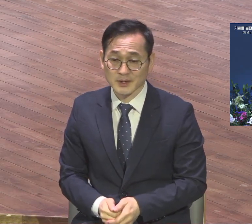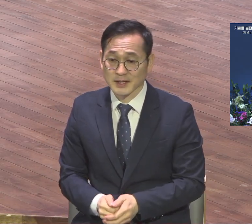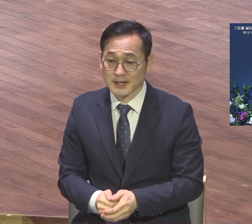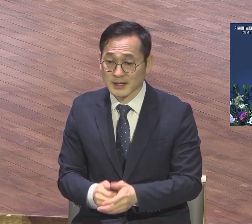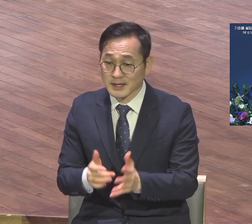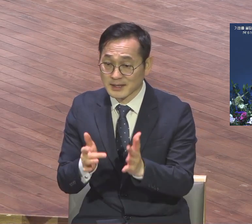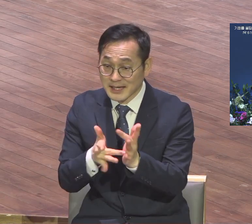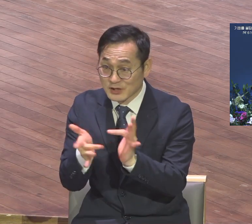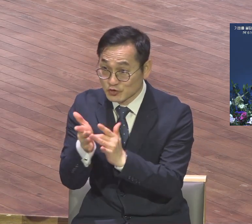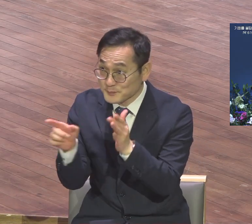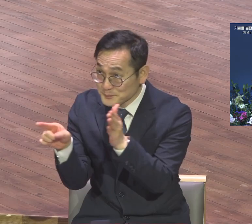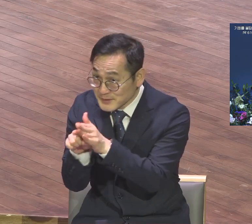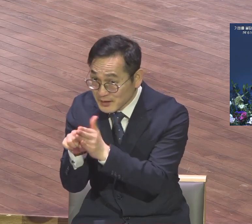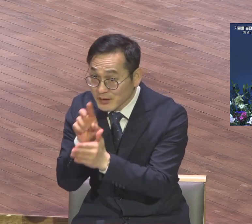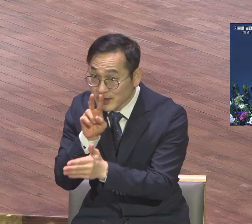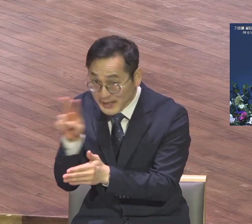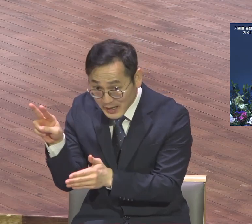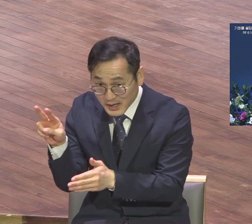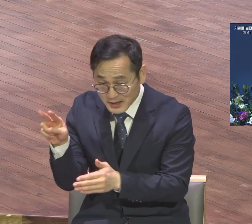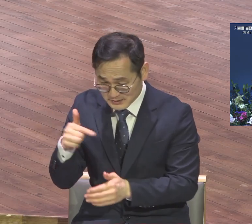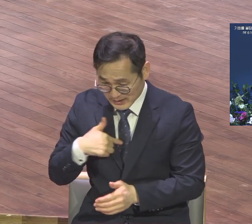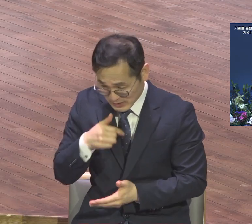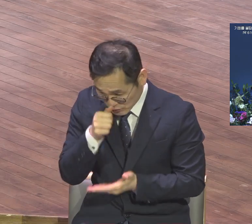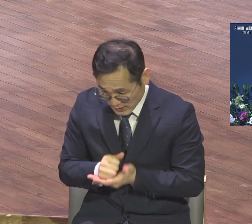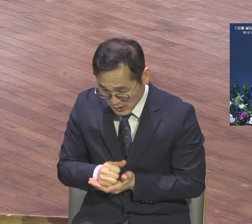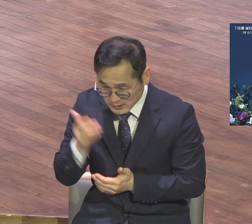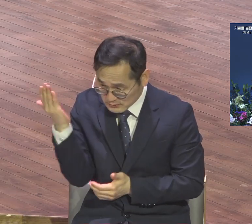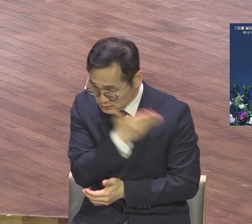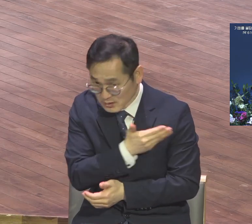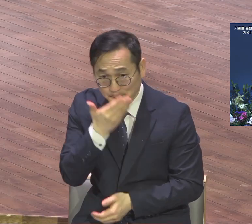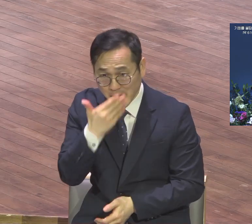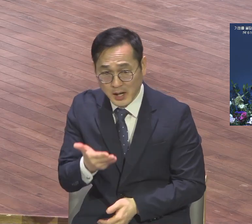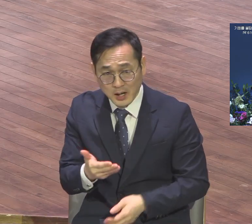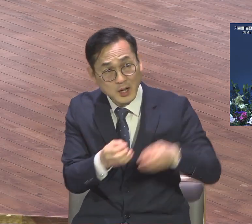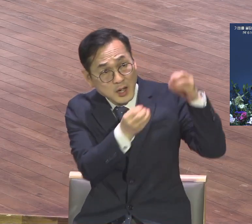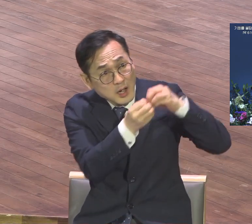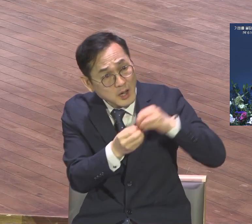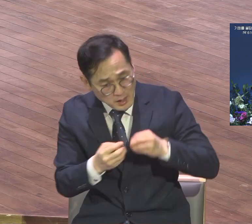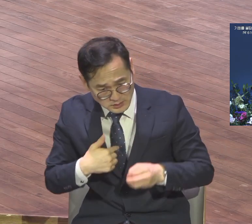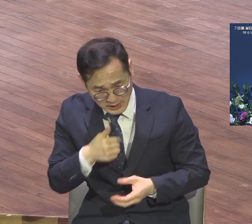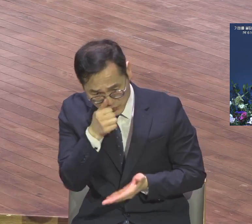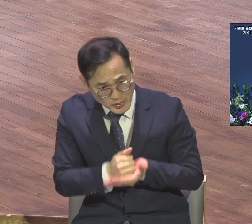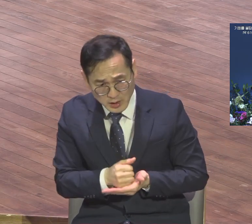예수 그리스도를 믿어야만이 그야말로 죄사함을 받을 수 있어요. 그래서